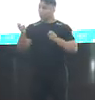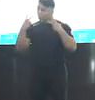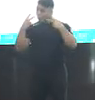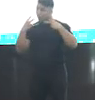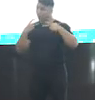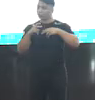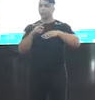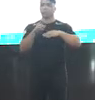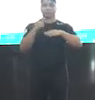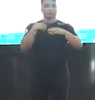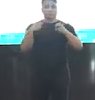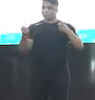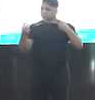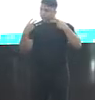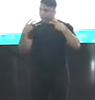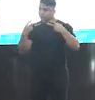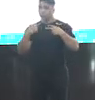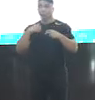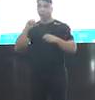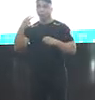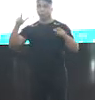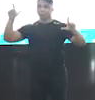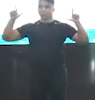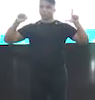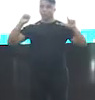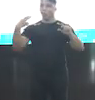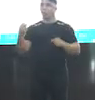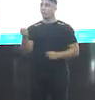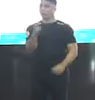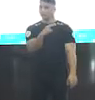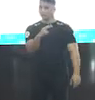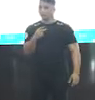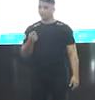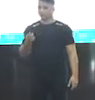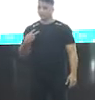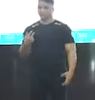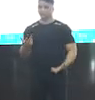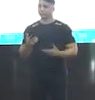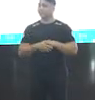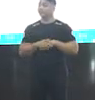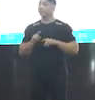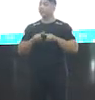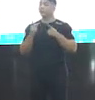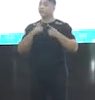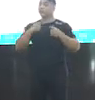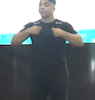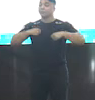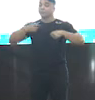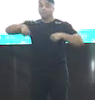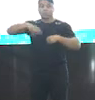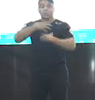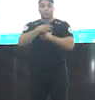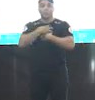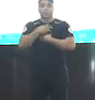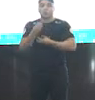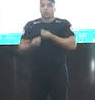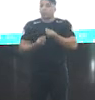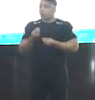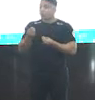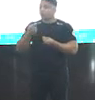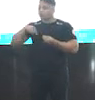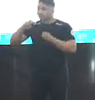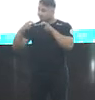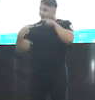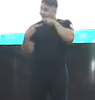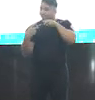vocês estejam olhando ou para os telões ou para mim, como der. Eu preciso de vocês, eu preciso sentir vocês,